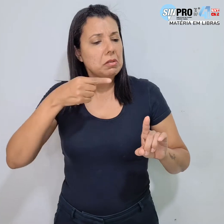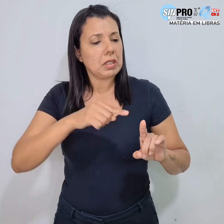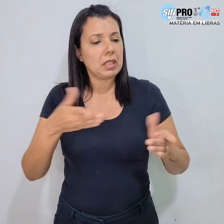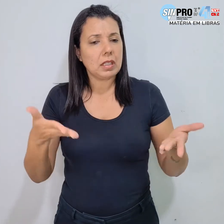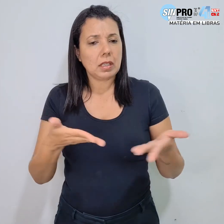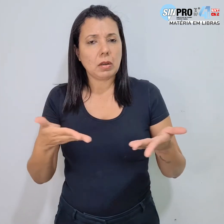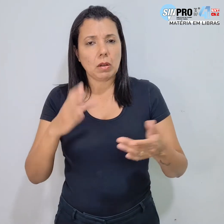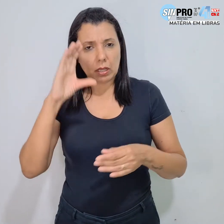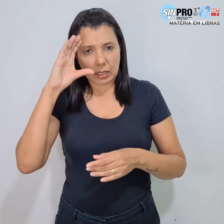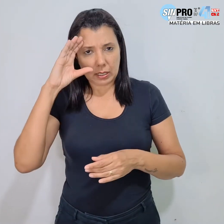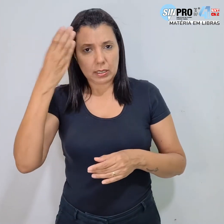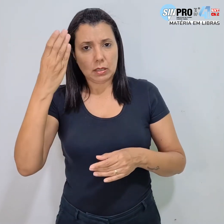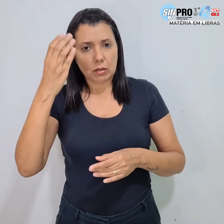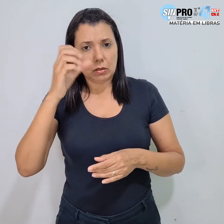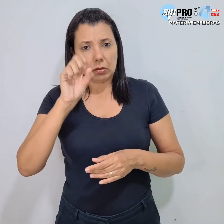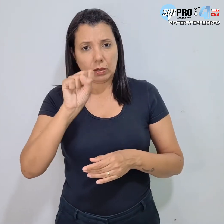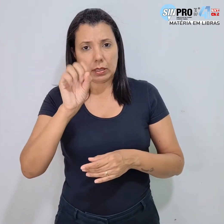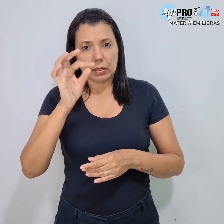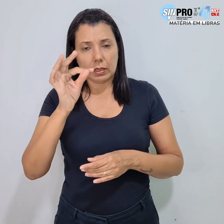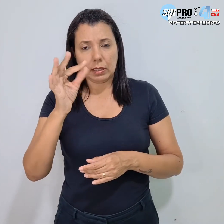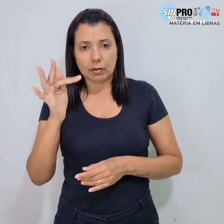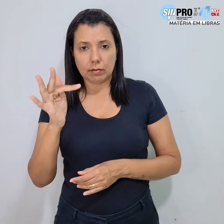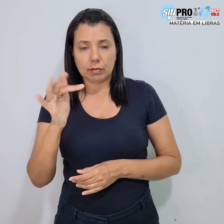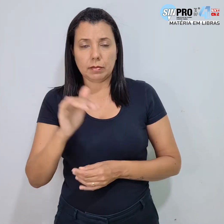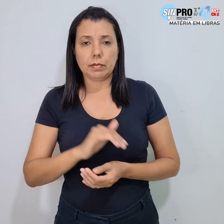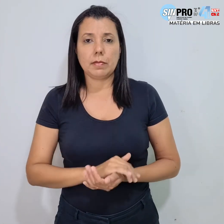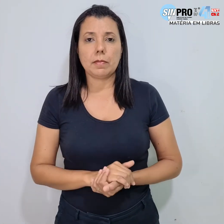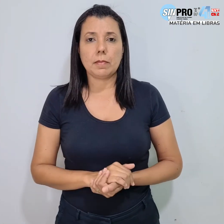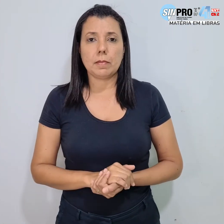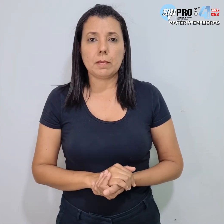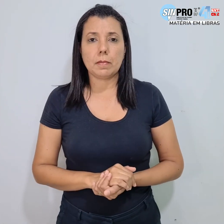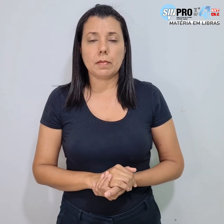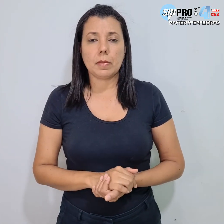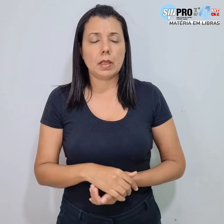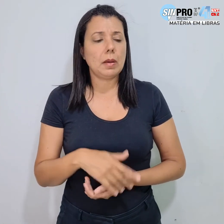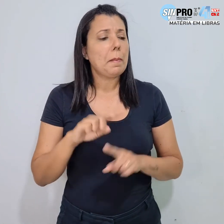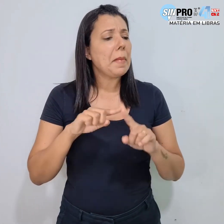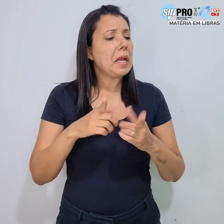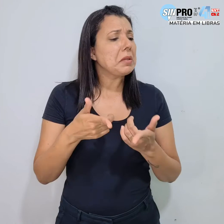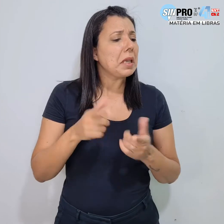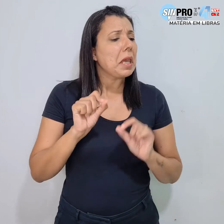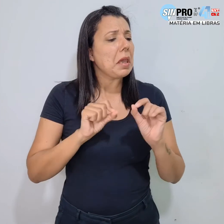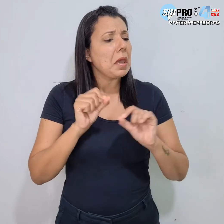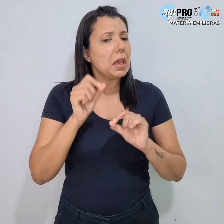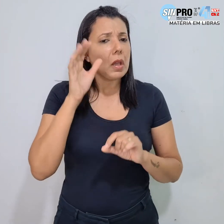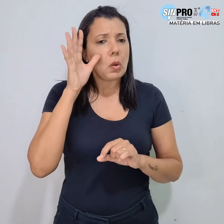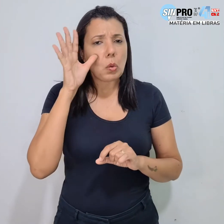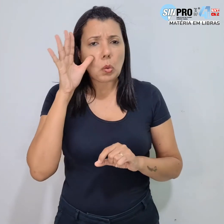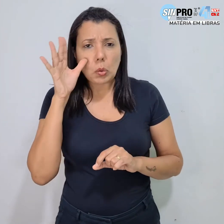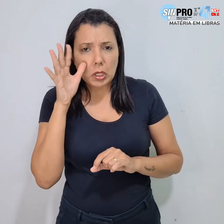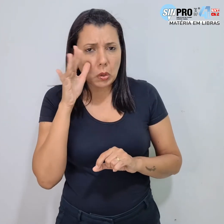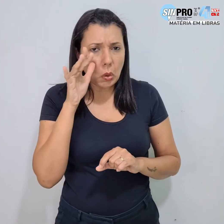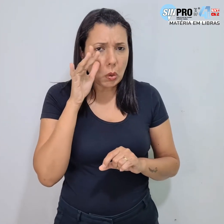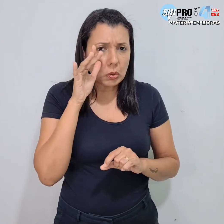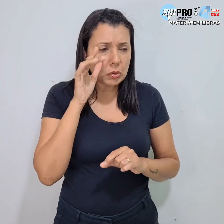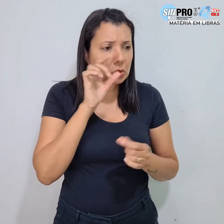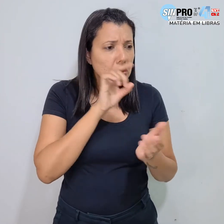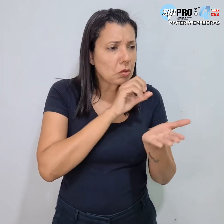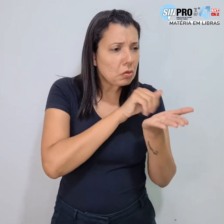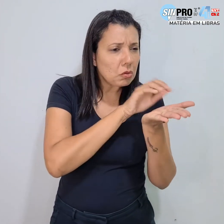afrontando recente decisão do STF. O curioso é que estão de fora das novas regras